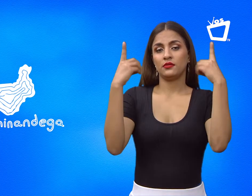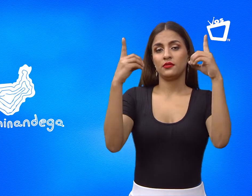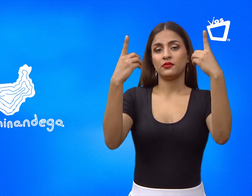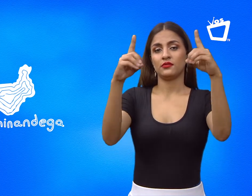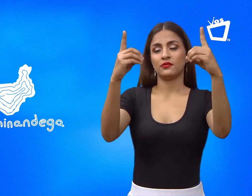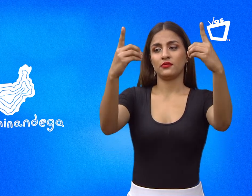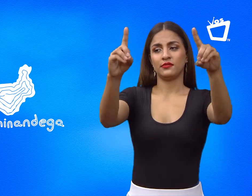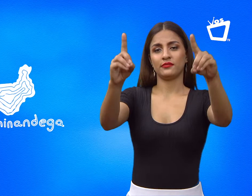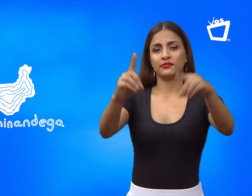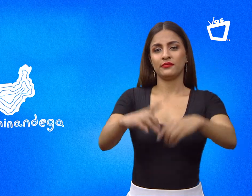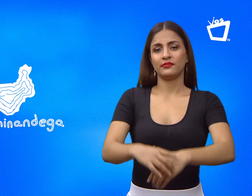Chinandega.